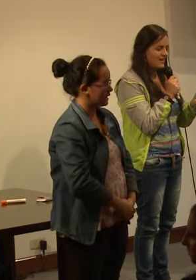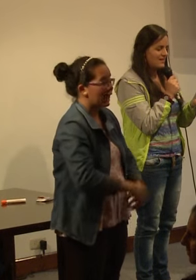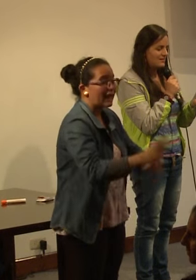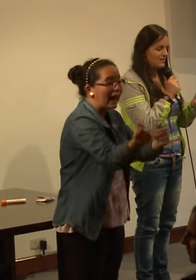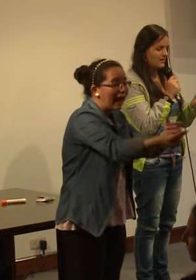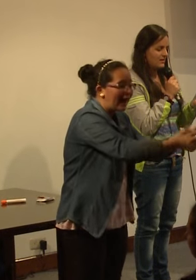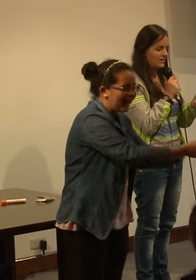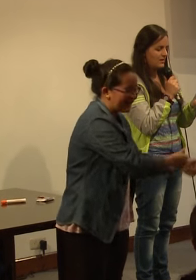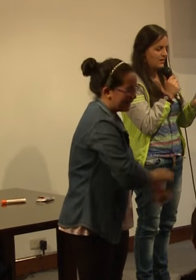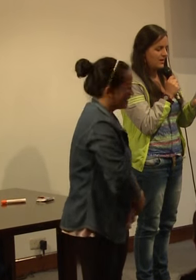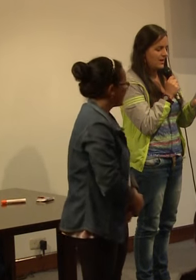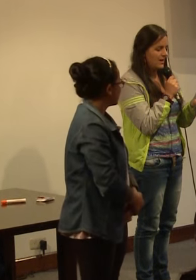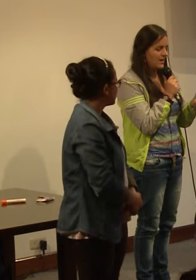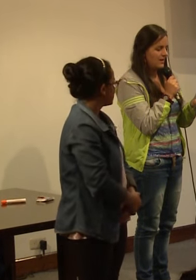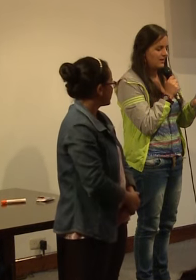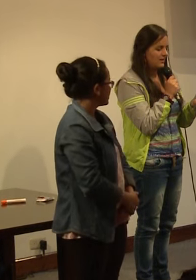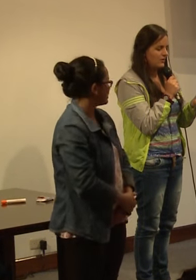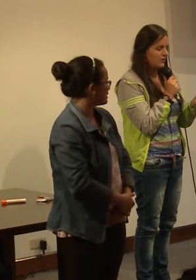Guardadas